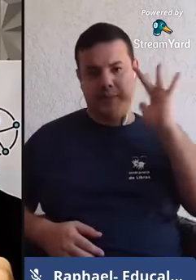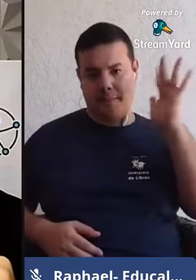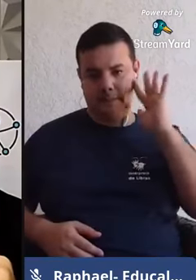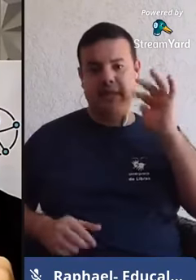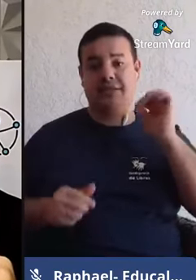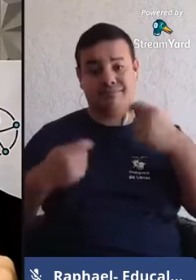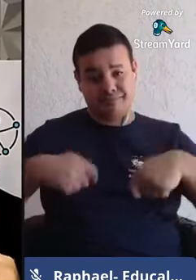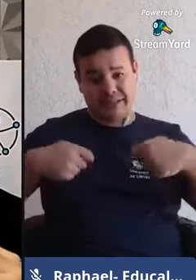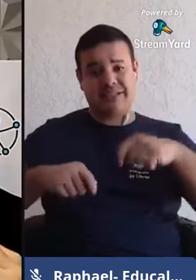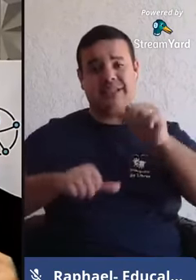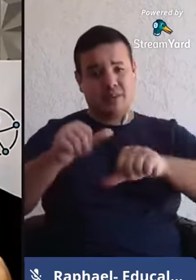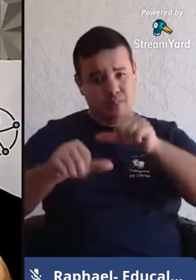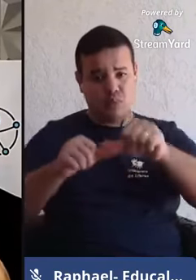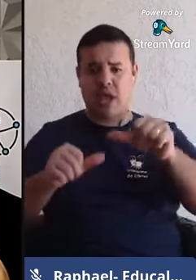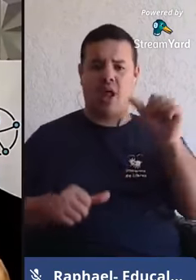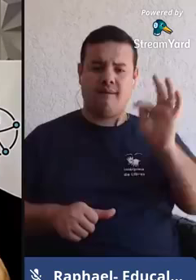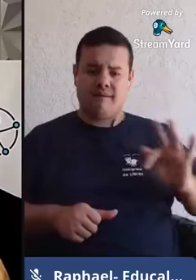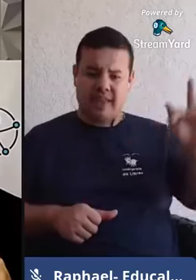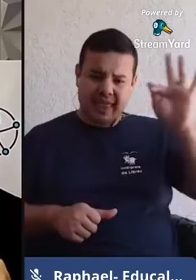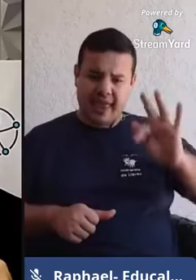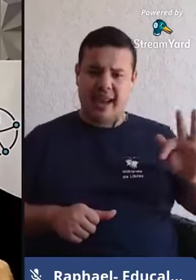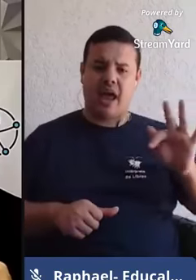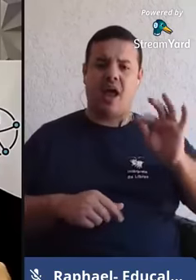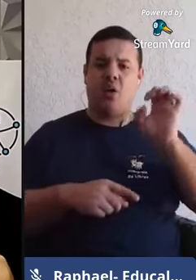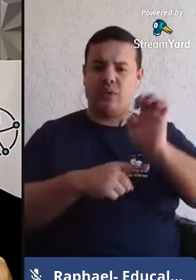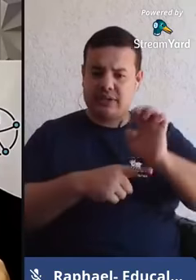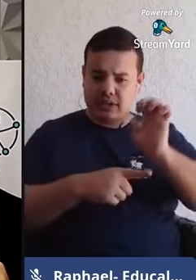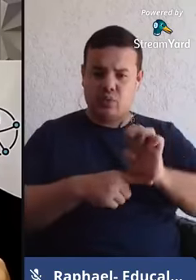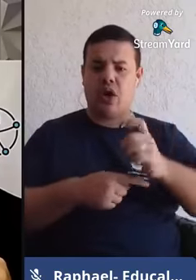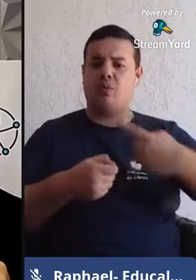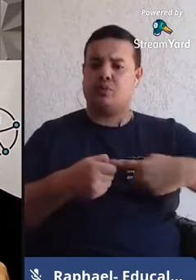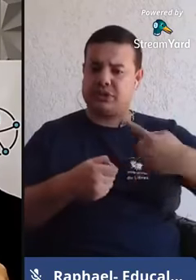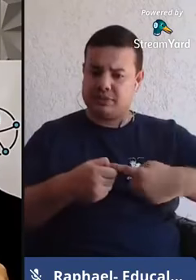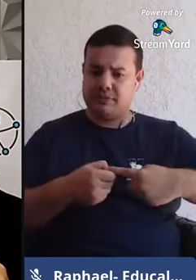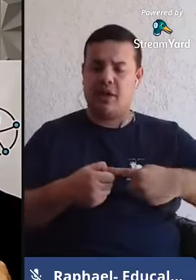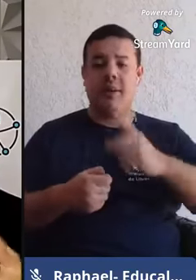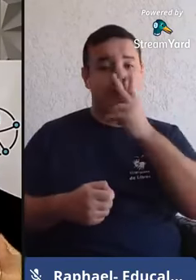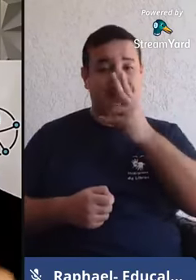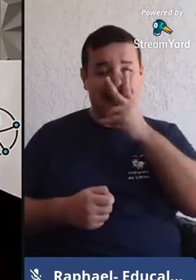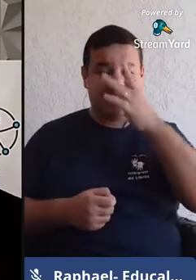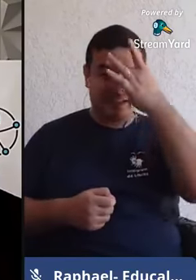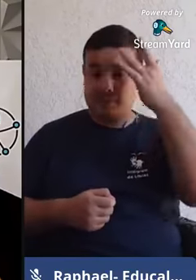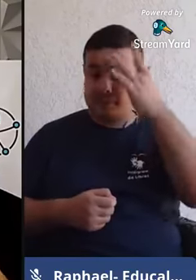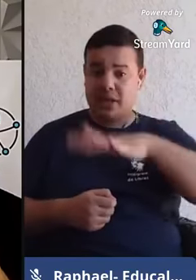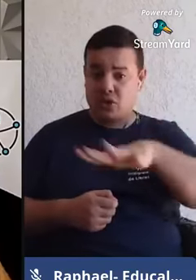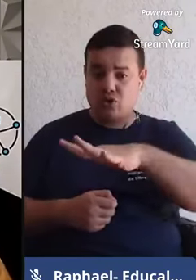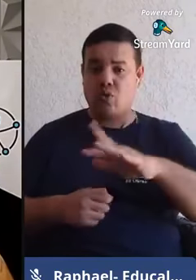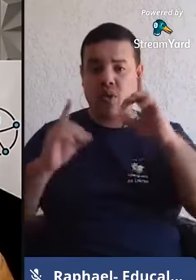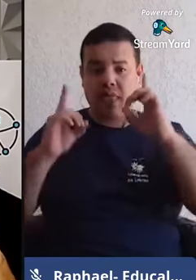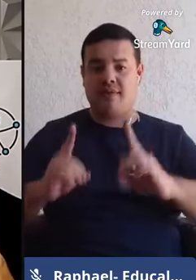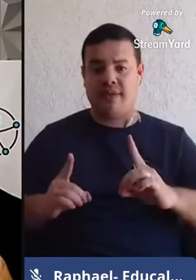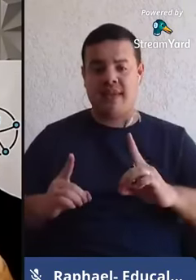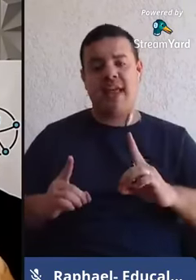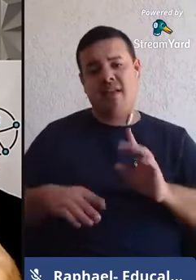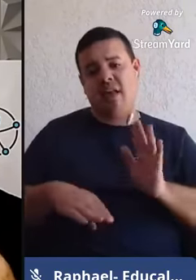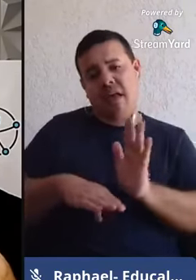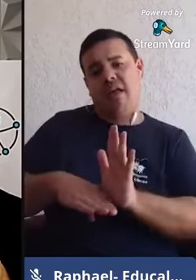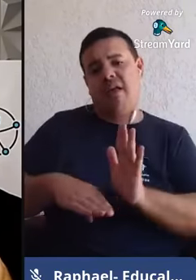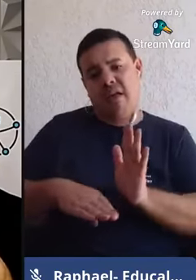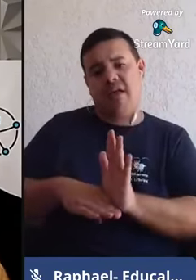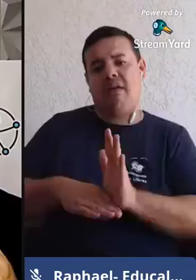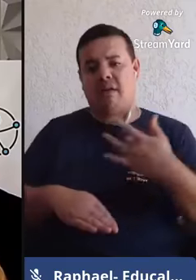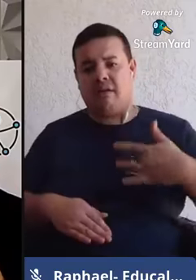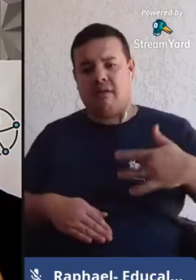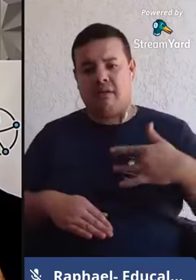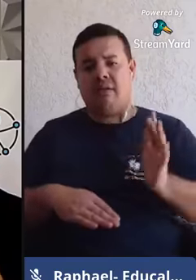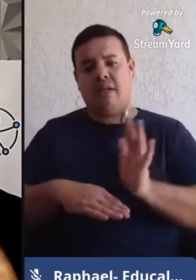federal, estadual, municipal, enxerga muito a pessoa com deficiência com assistencialismo ainda. A gente tem esse assistencialismo,